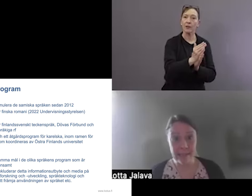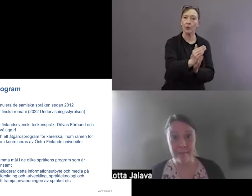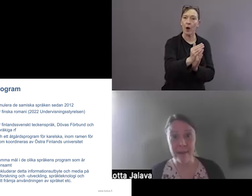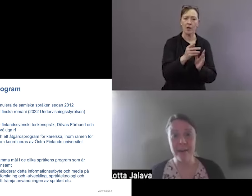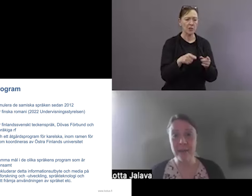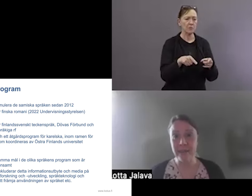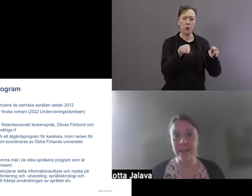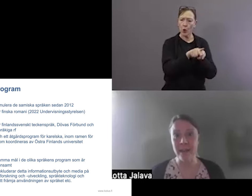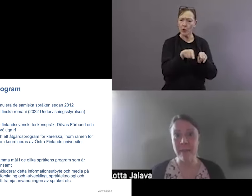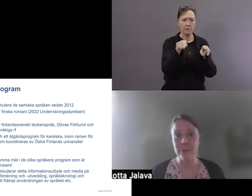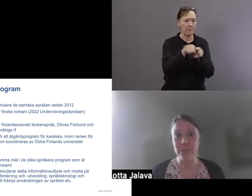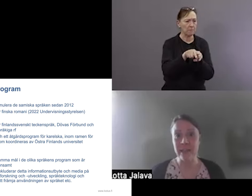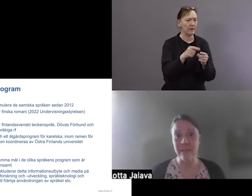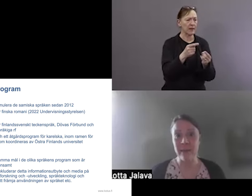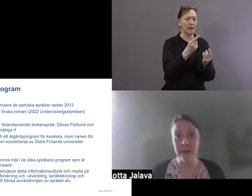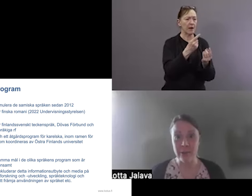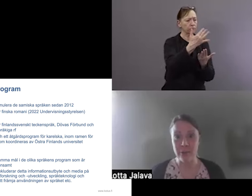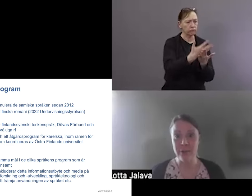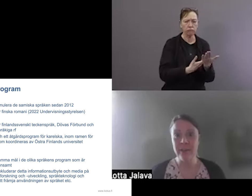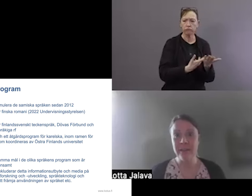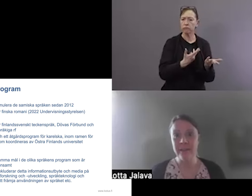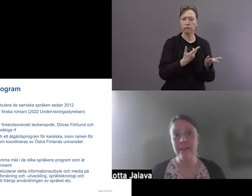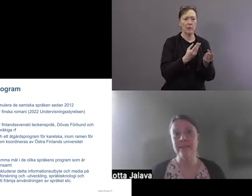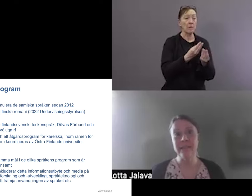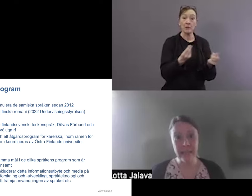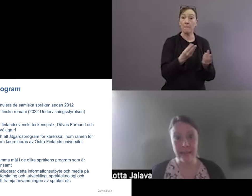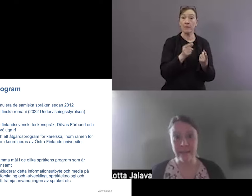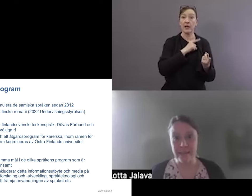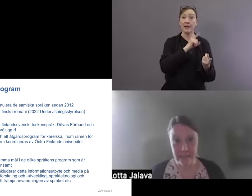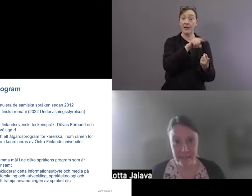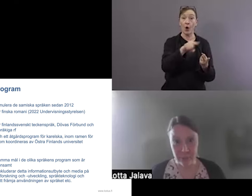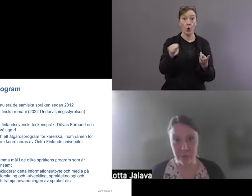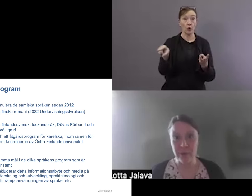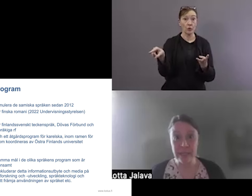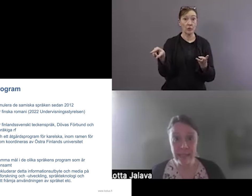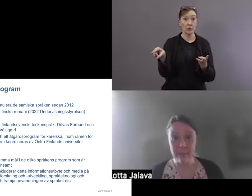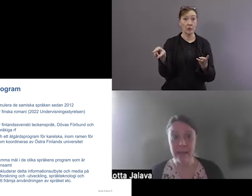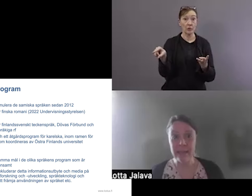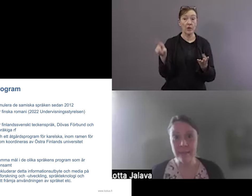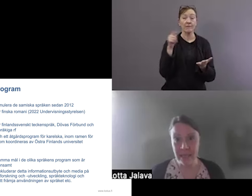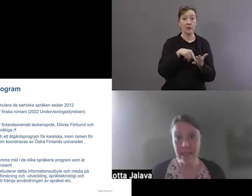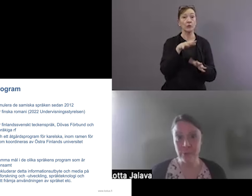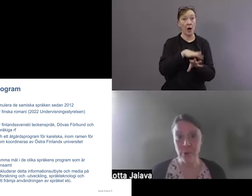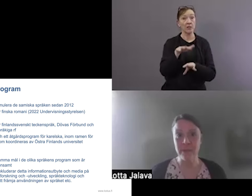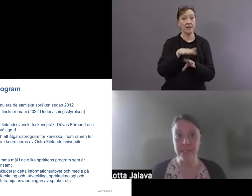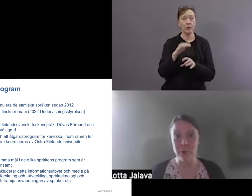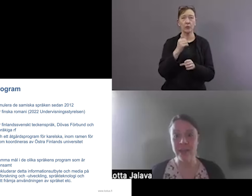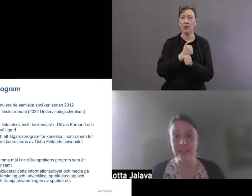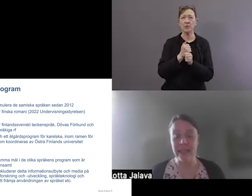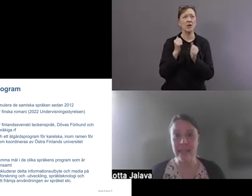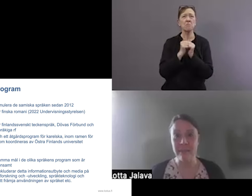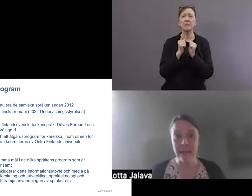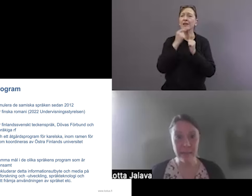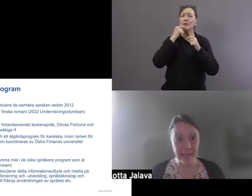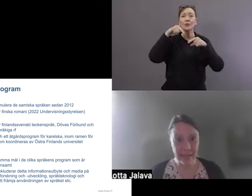toimenpiteitä listaavaa materiaalia meillä on saatavilla paljon siitä, siis asiantuntijoiden tekemänä, että mitä Suomessa